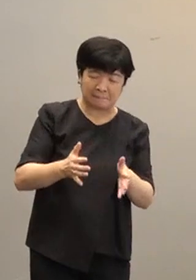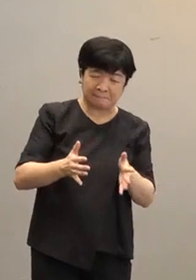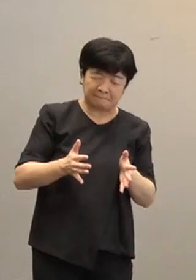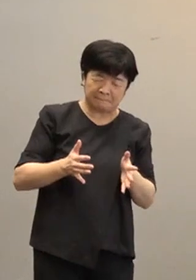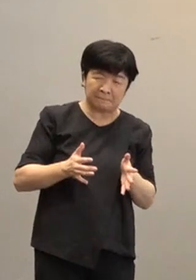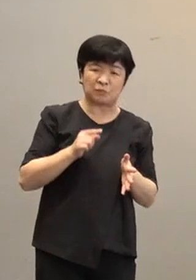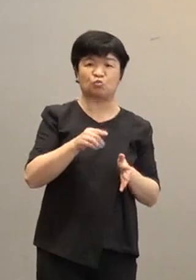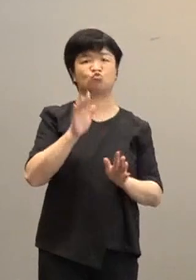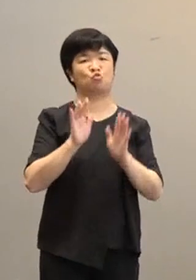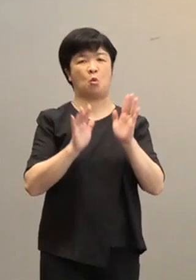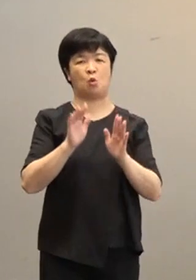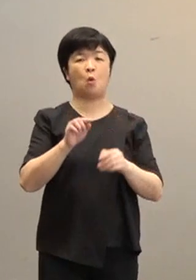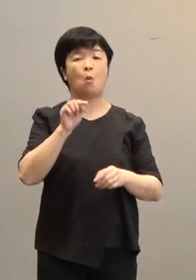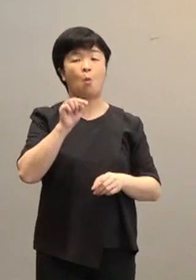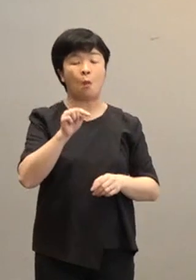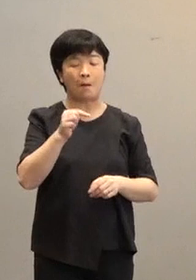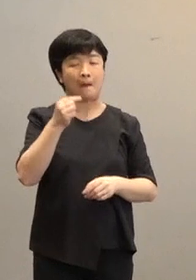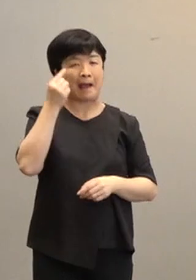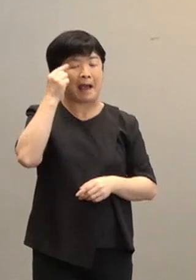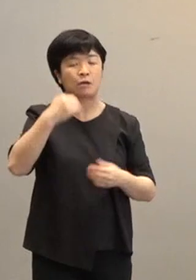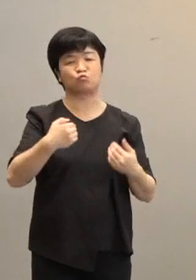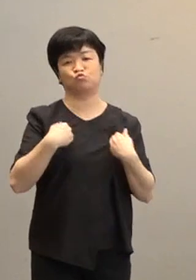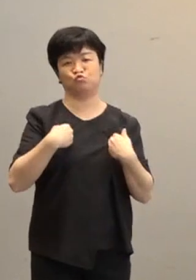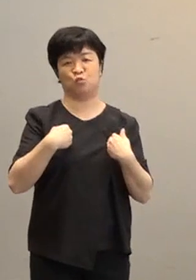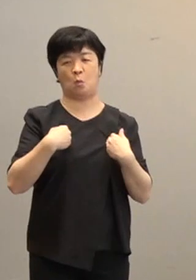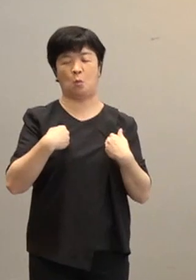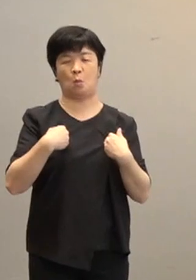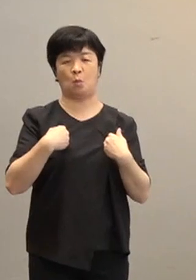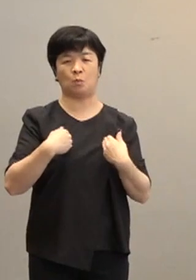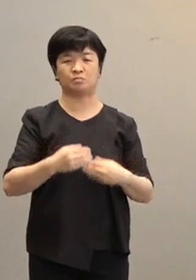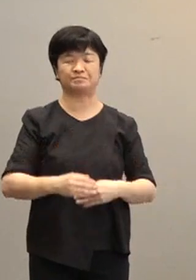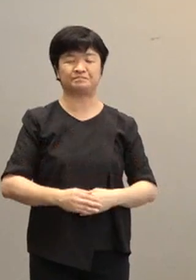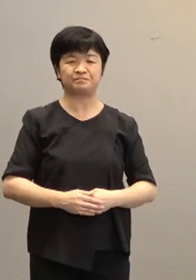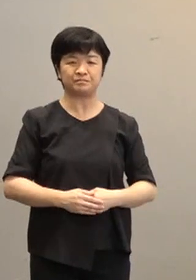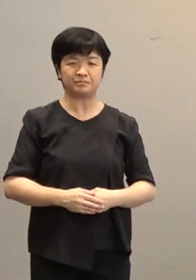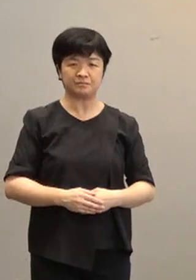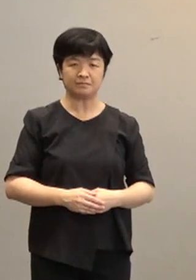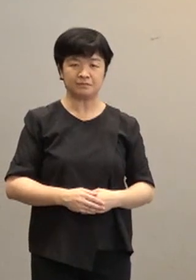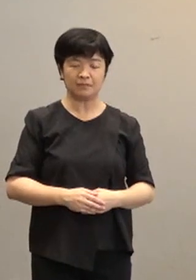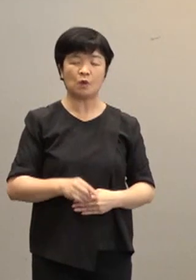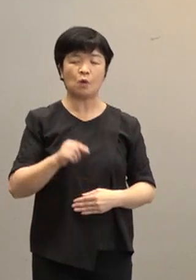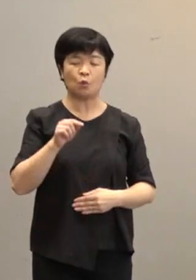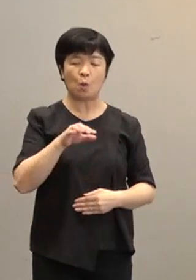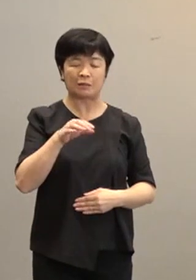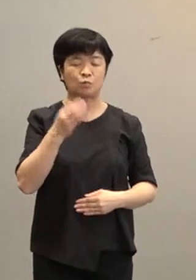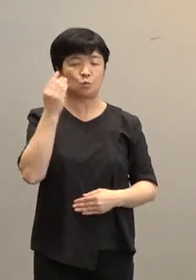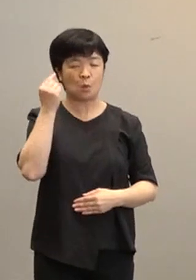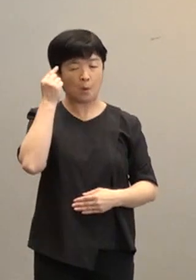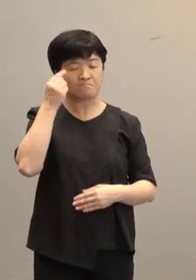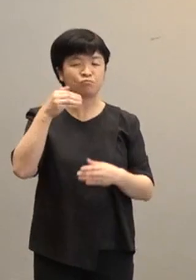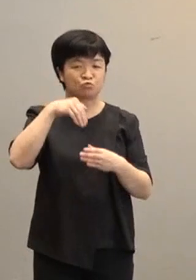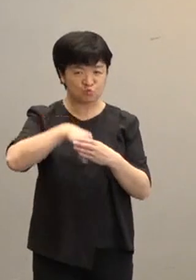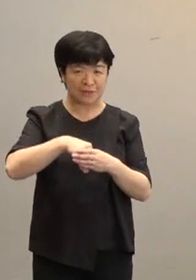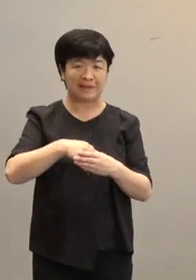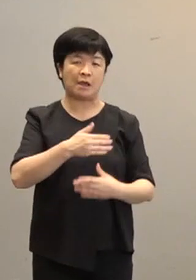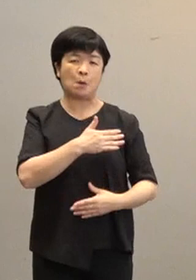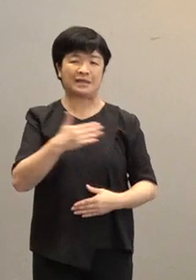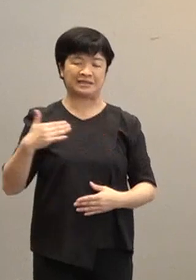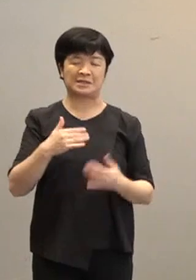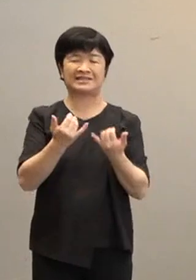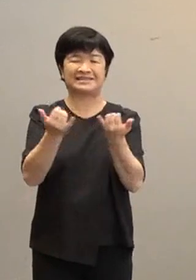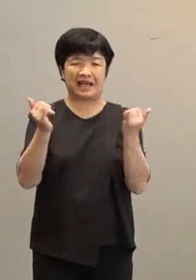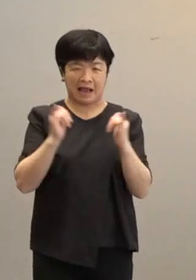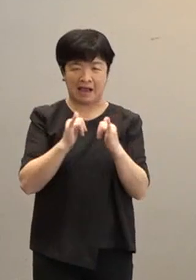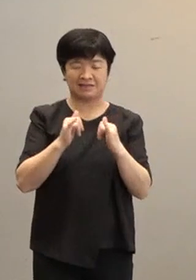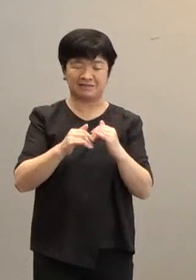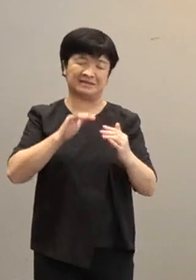向き合っていくのかということはですね、避けられないというふうに思ってますので、そういう点も含めてもっともっと私たちの社会を議論してほしいな